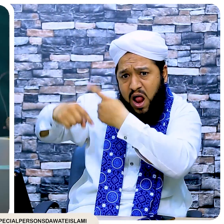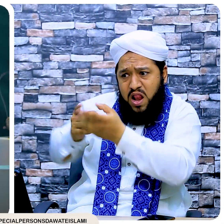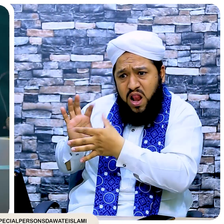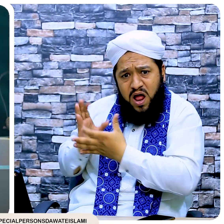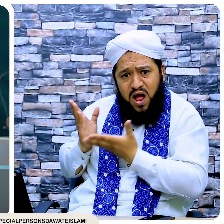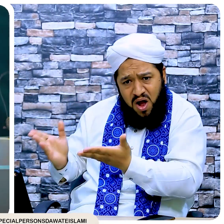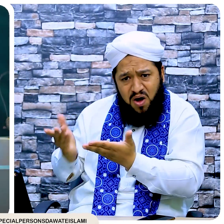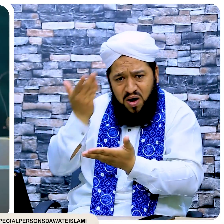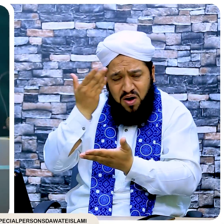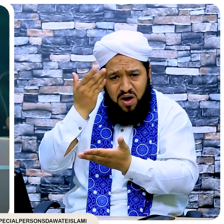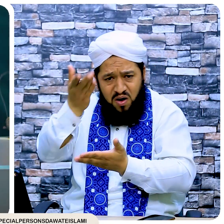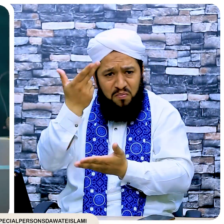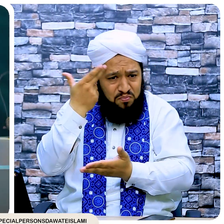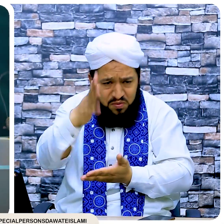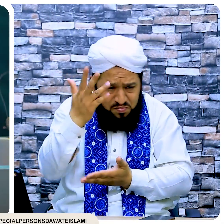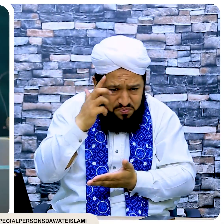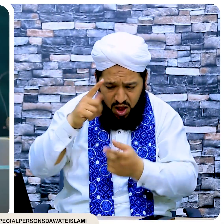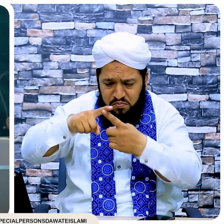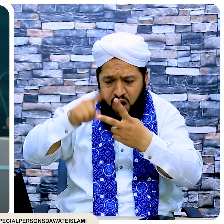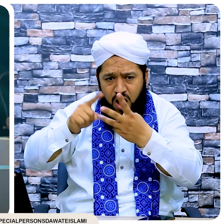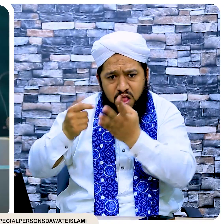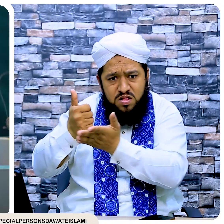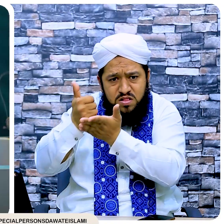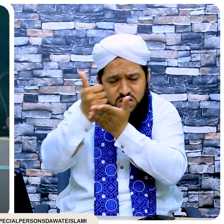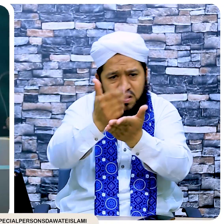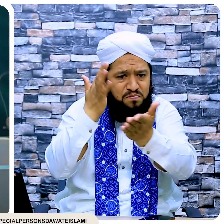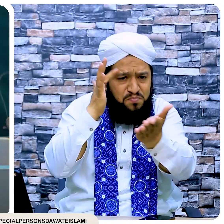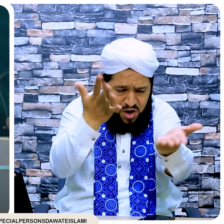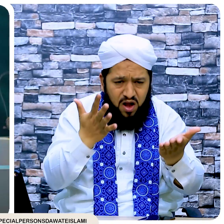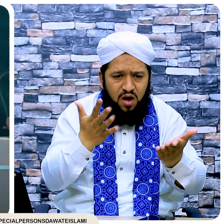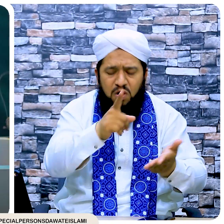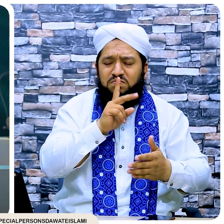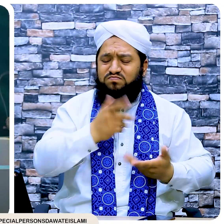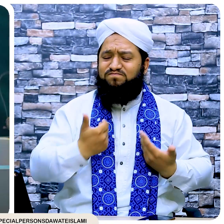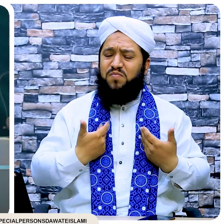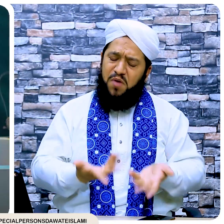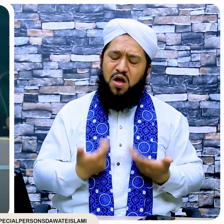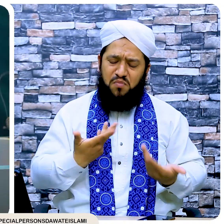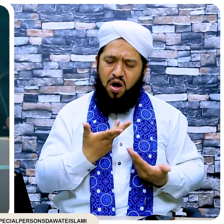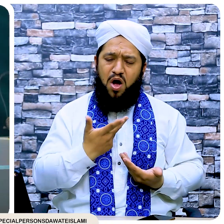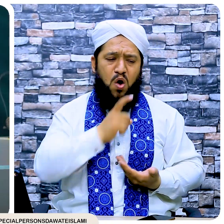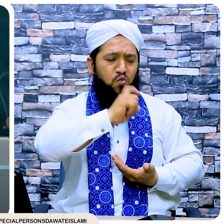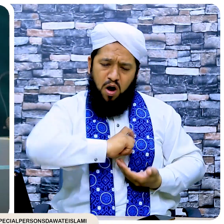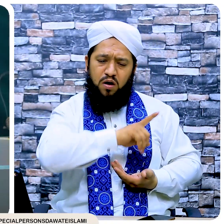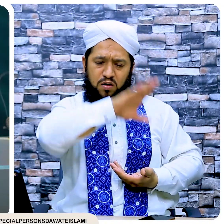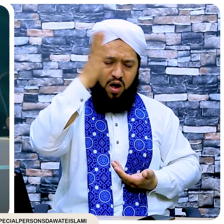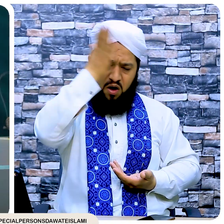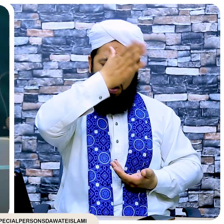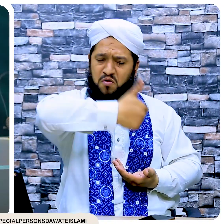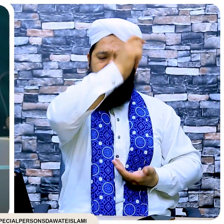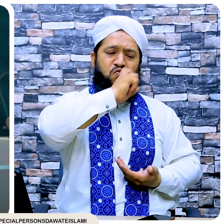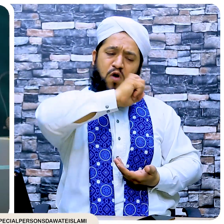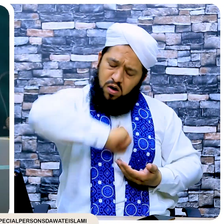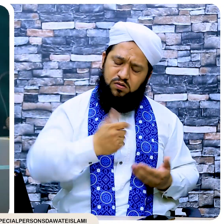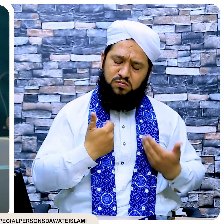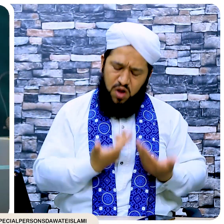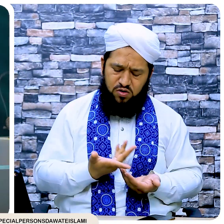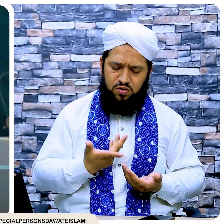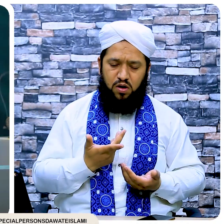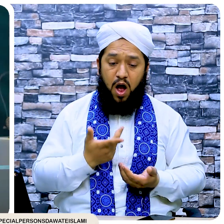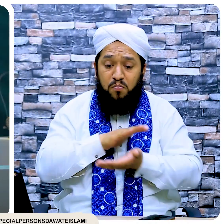3 باتیں جو انہوں نے پیش کی تھی تجھے منظور نہیں؟ کہا میرا اختیار ہوتا تو مان لیتا۔ اب